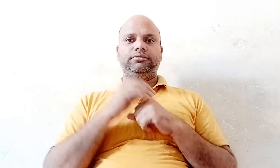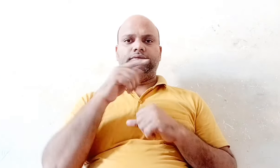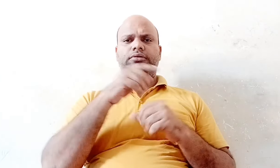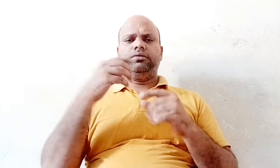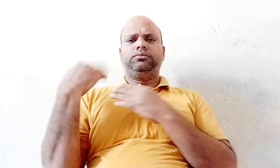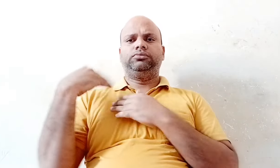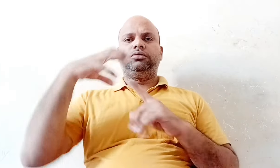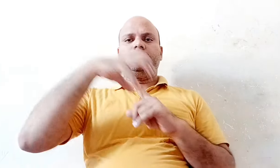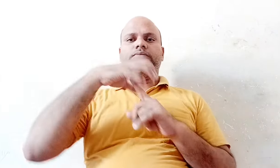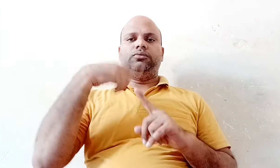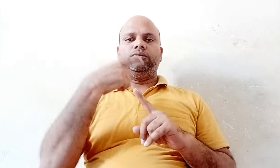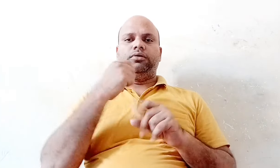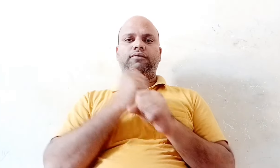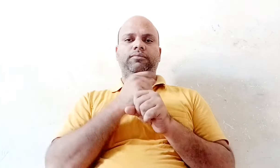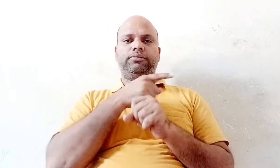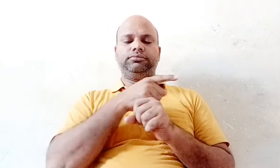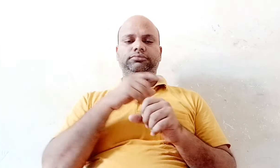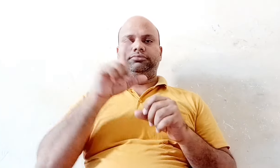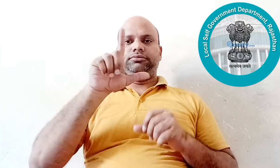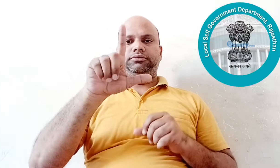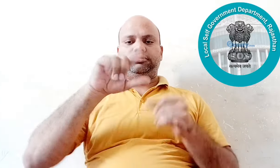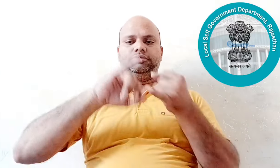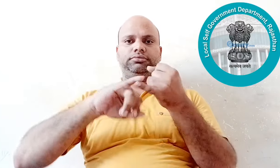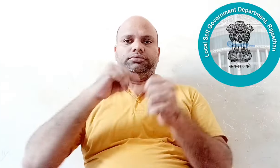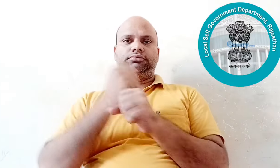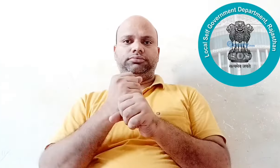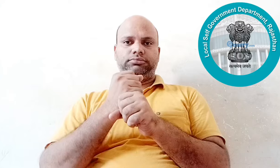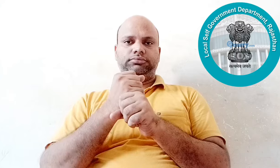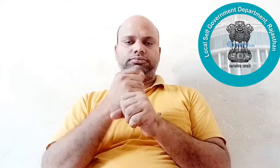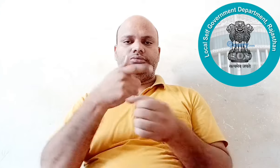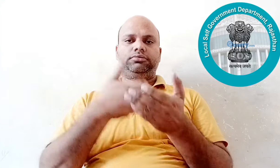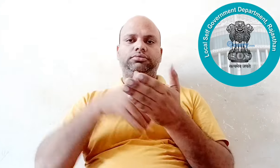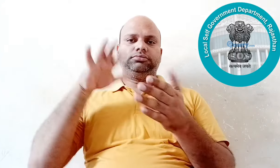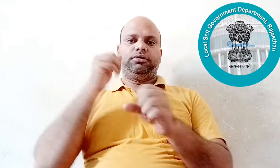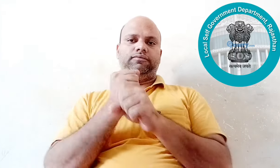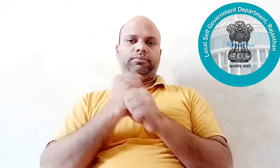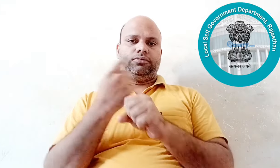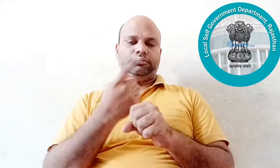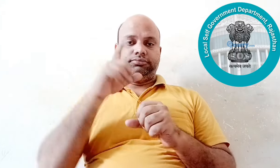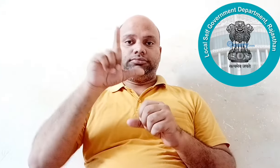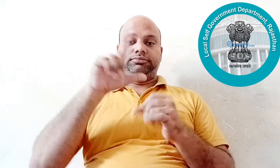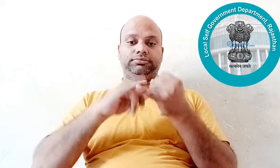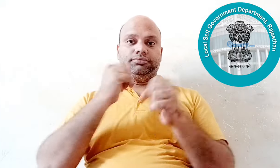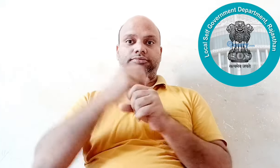Sa, Bhati, 24, Dinanka. Safai Karmakari Padaki Siddhi Bhati Hetu Vinapana